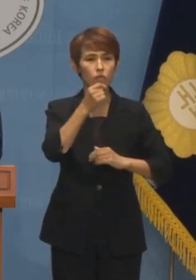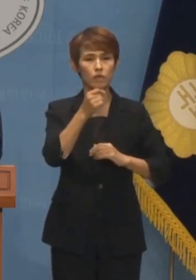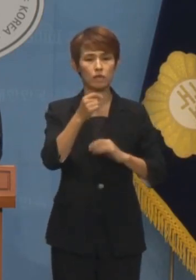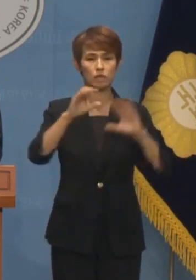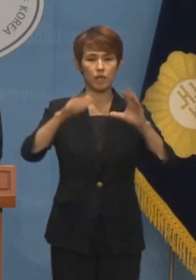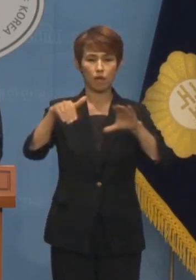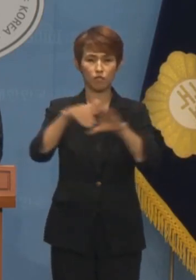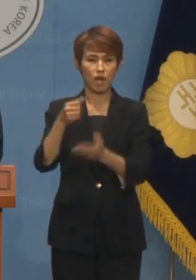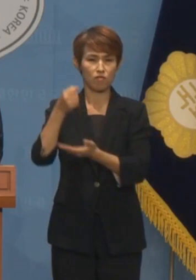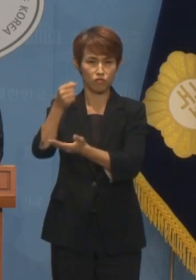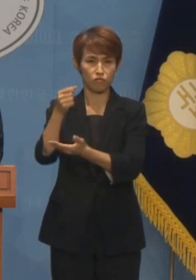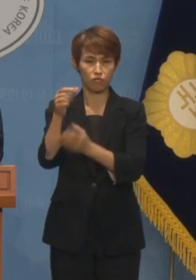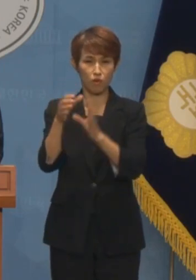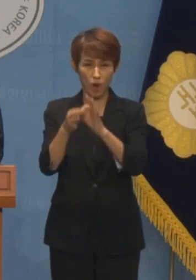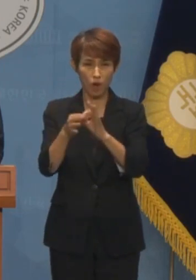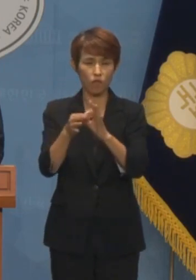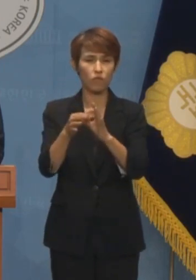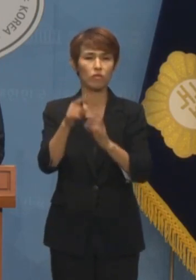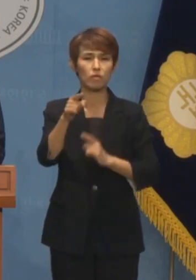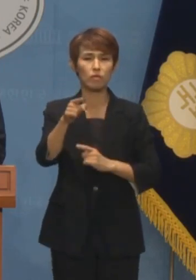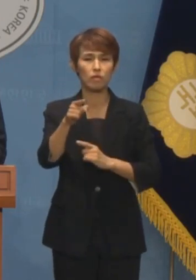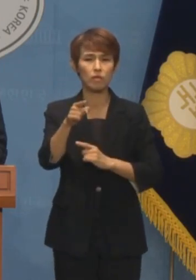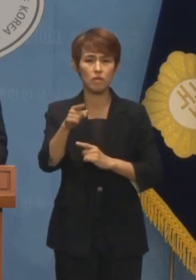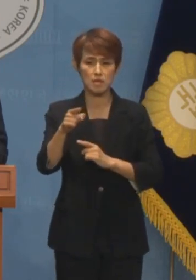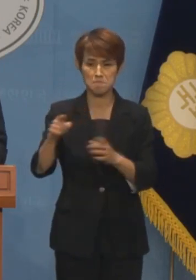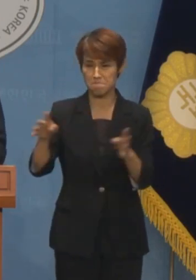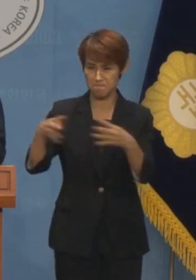이행 촉구 결의안을 통과시킨 바 있습니다.